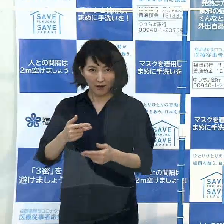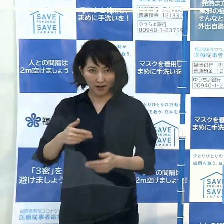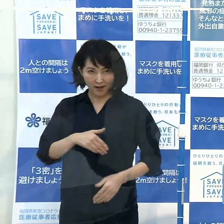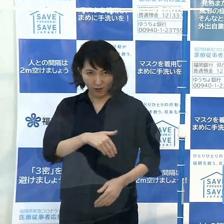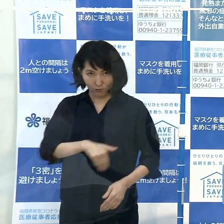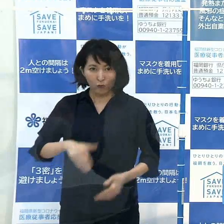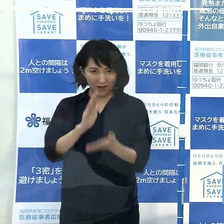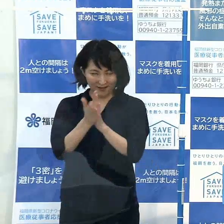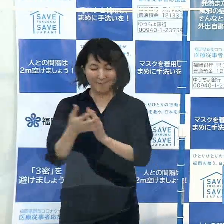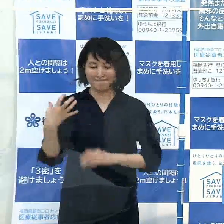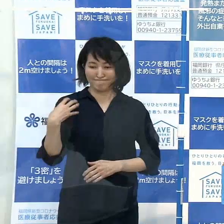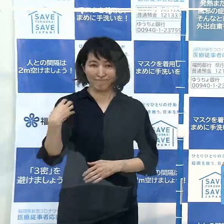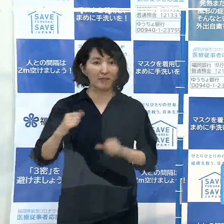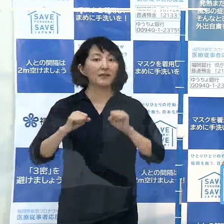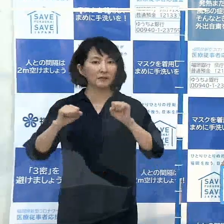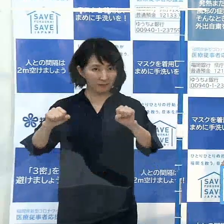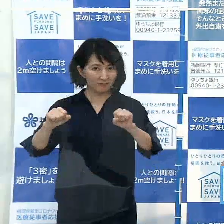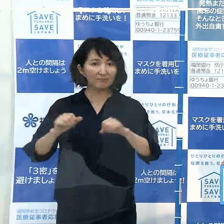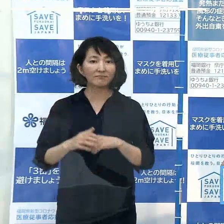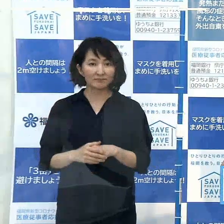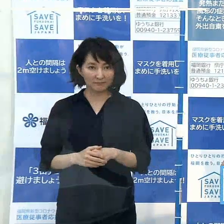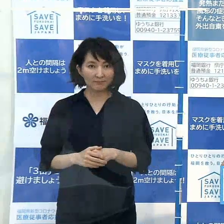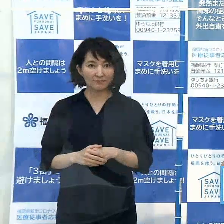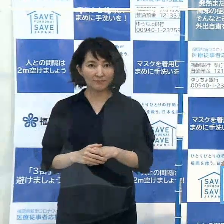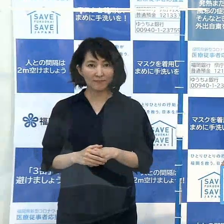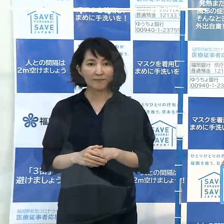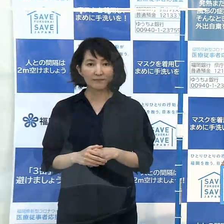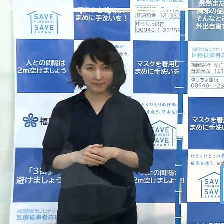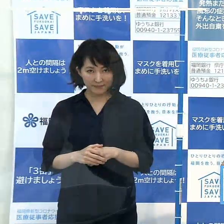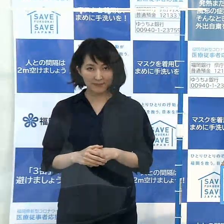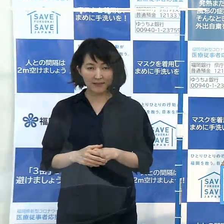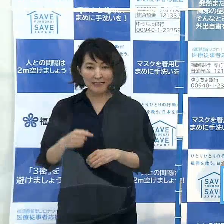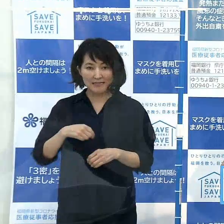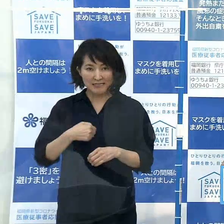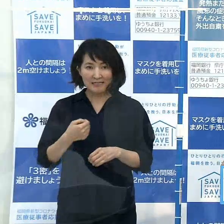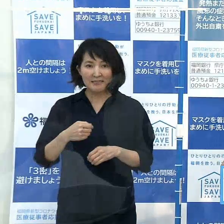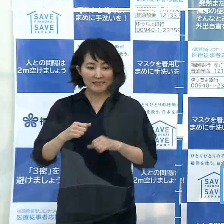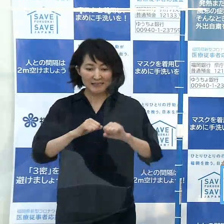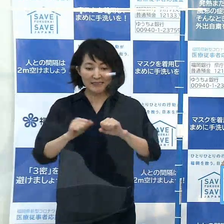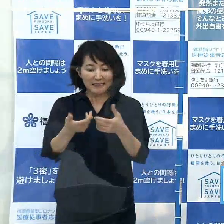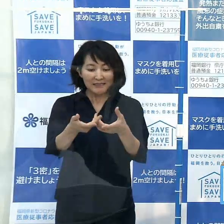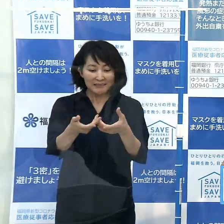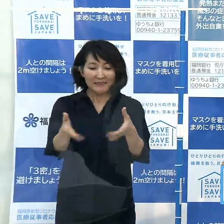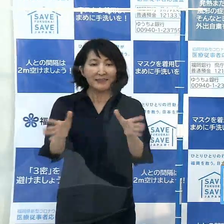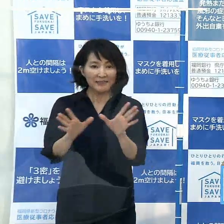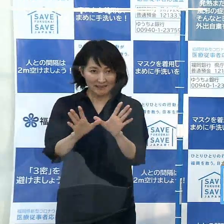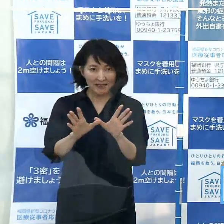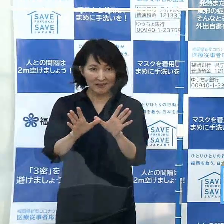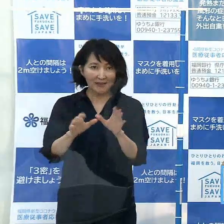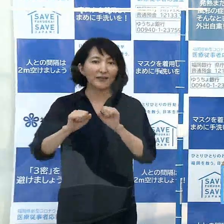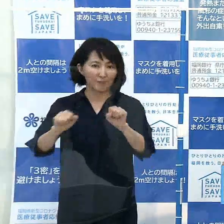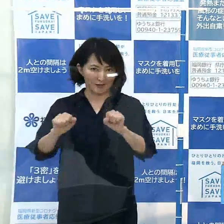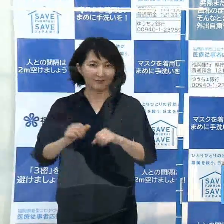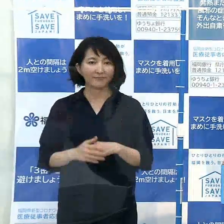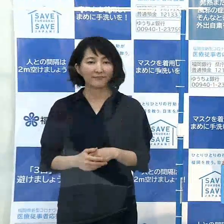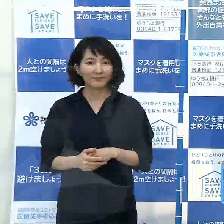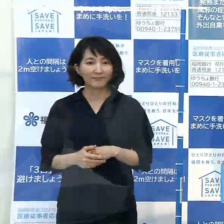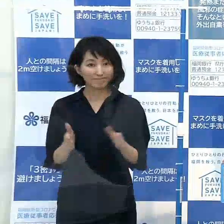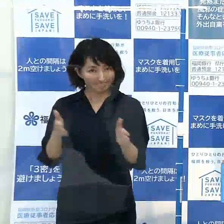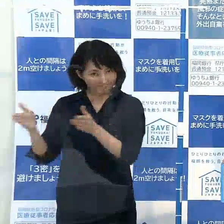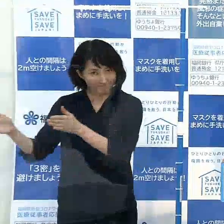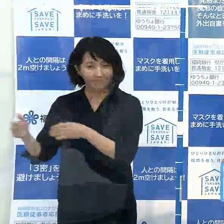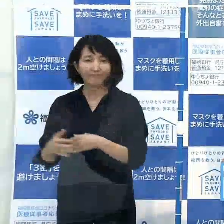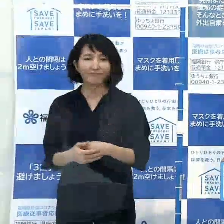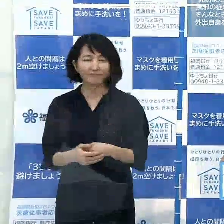それぞれの主体は今申し上げた自治体になるわけでございます。次のページを開けていただきますと、これは改めて